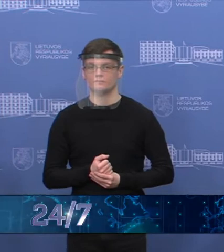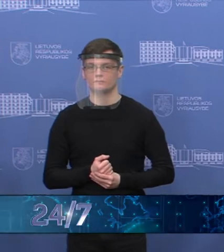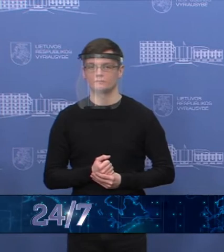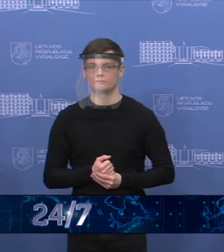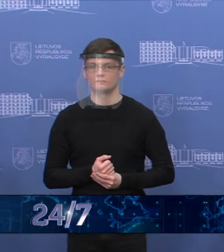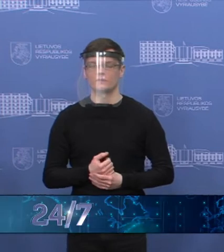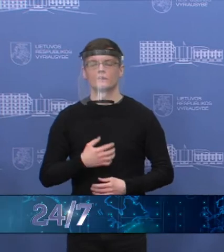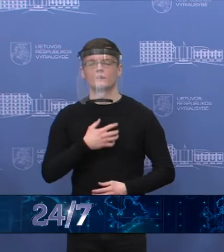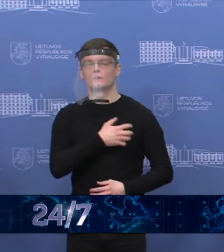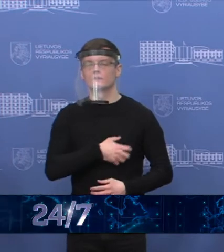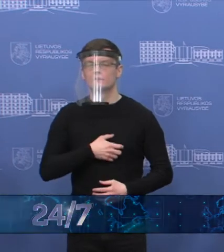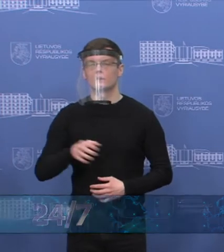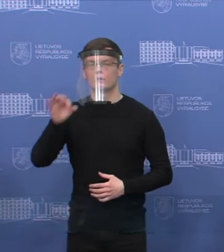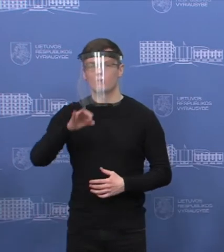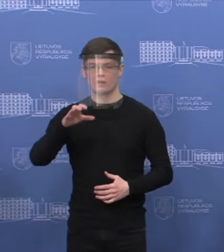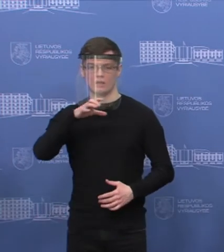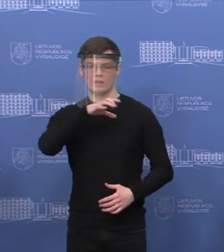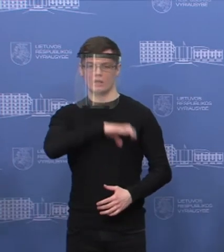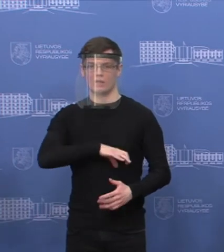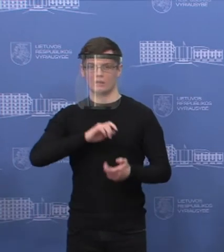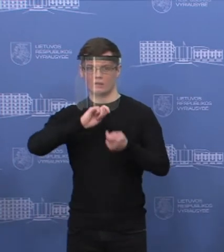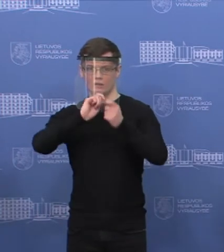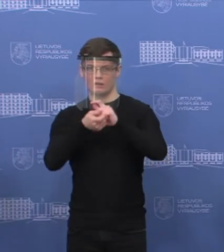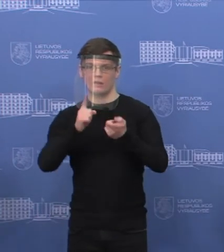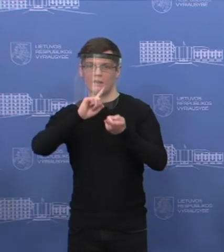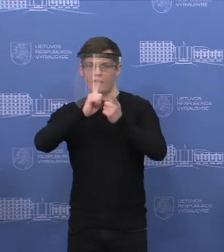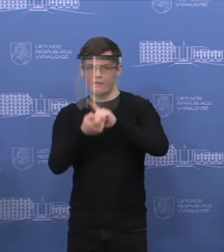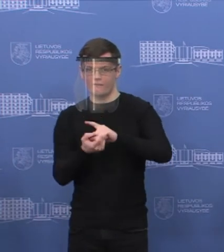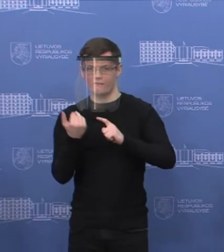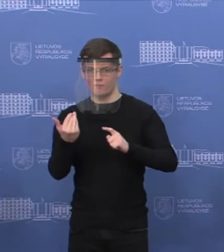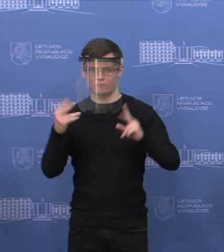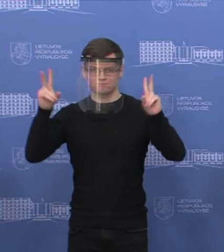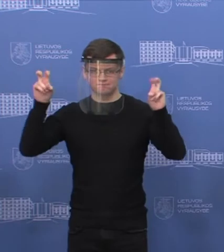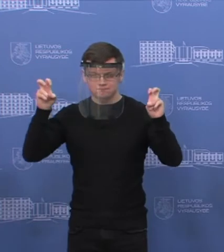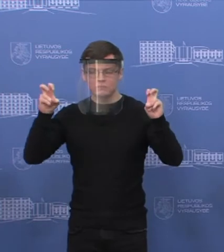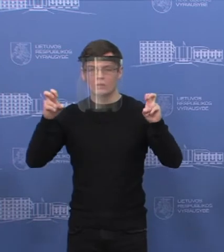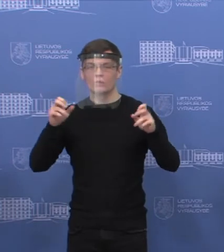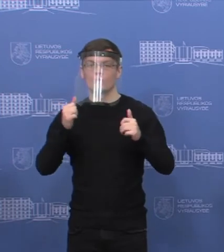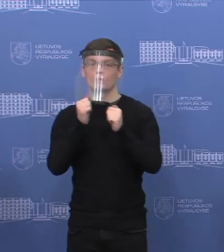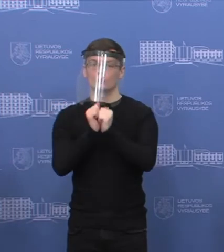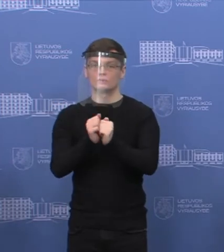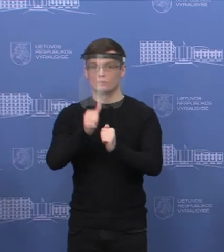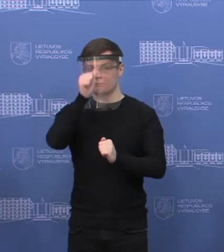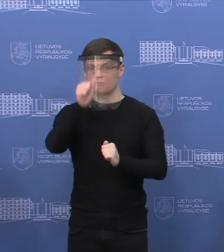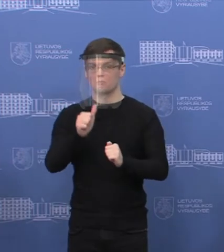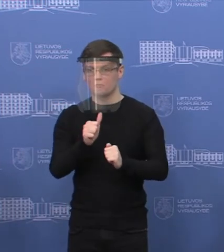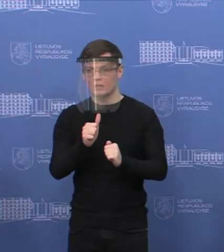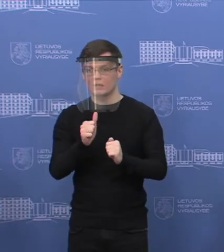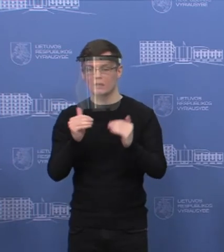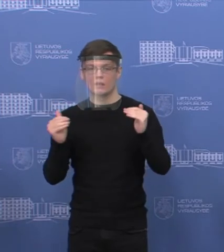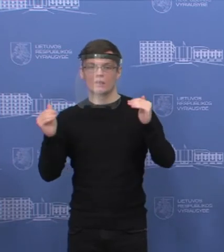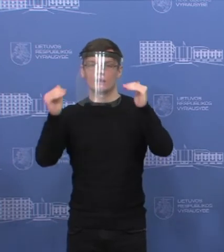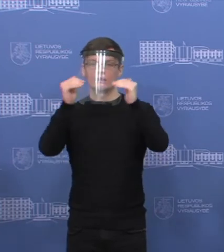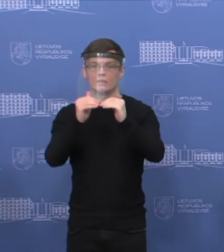labai svarbi darbo užmokesčio reforma, aš taip jie pavadinčiau, kad nuo rugsėjo mėnesio bus išlygintas darbo